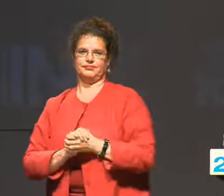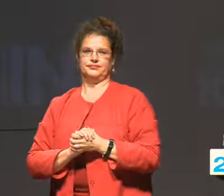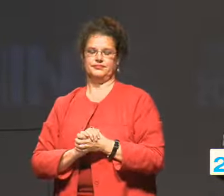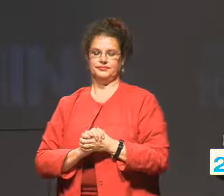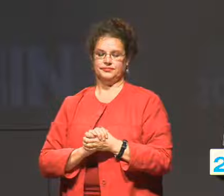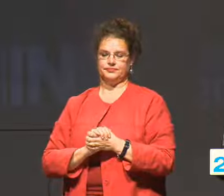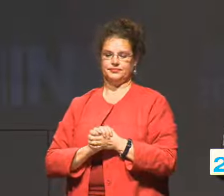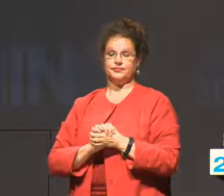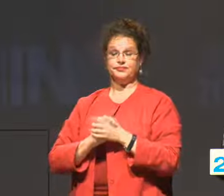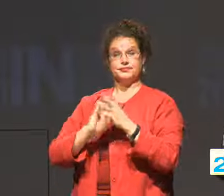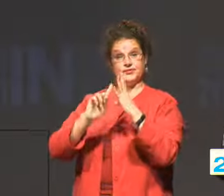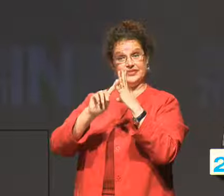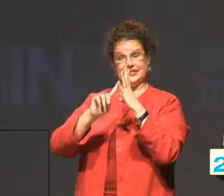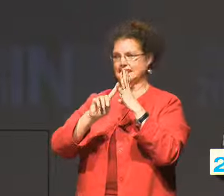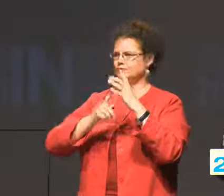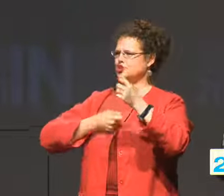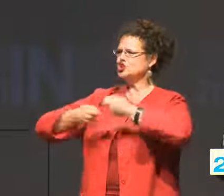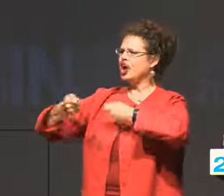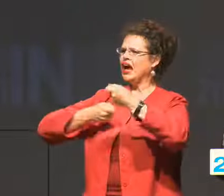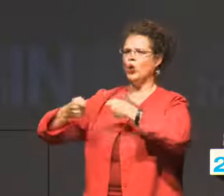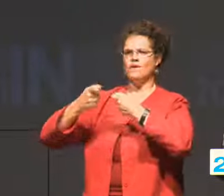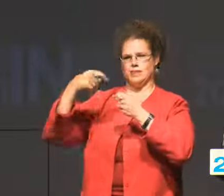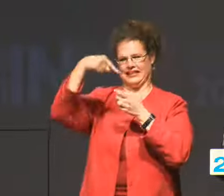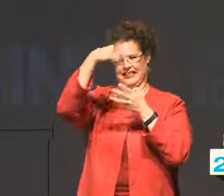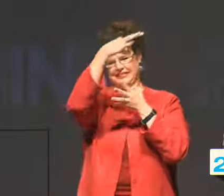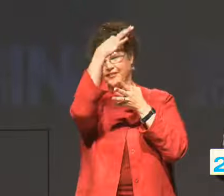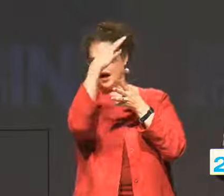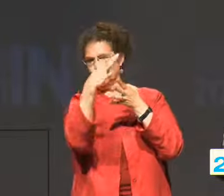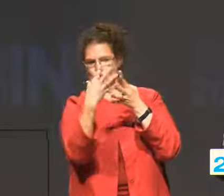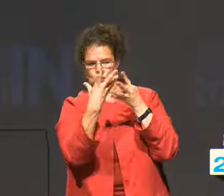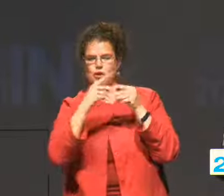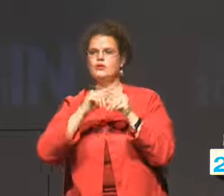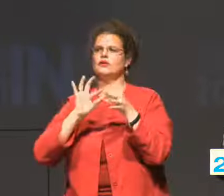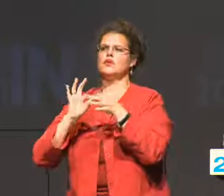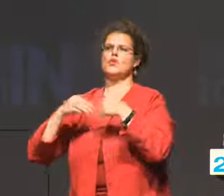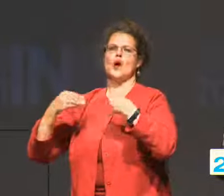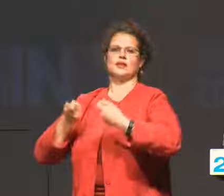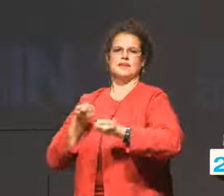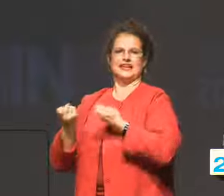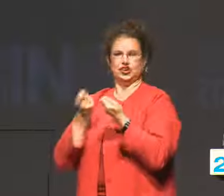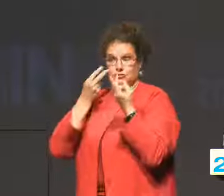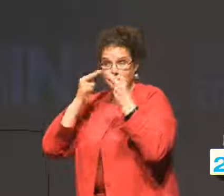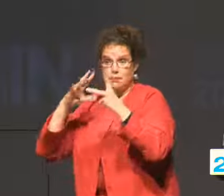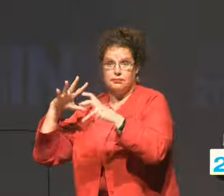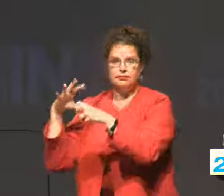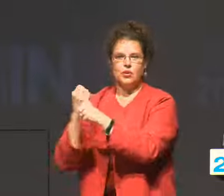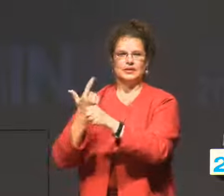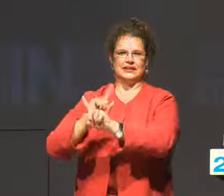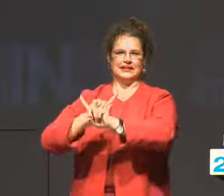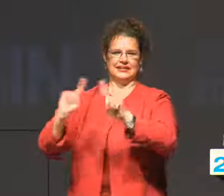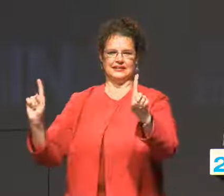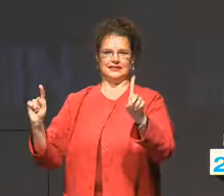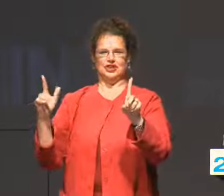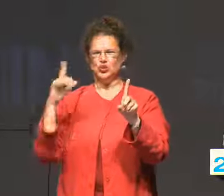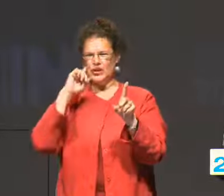das Thema auf ein Kind? Ist es seiner Entwicklung angepasst? Und so sind es verschiedene Faktoren,